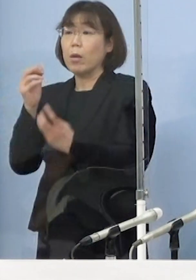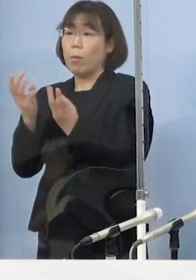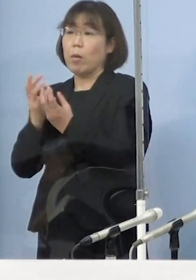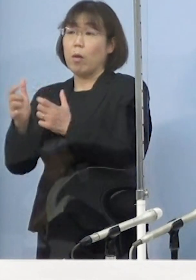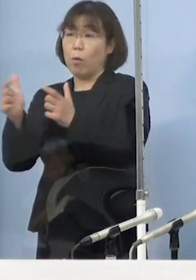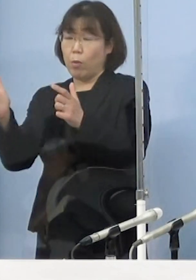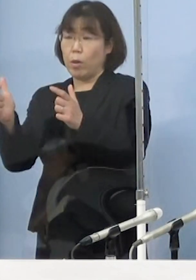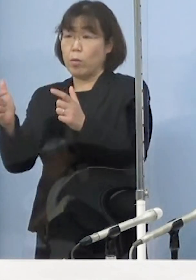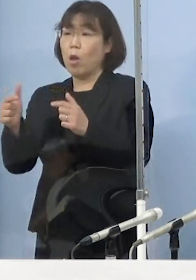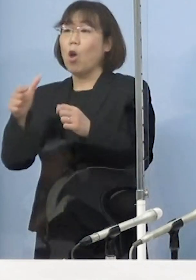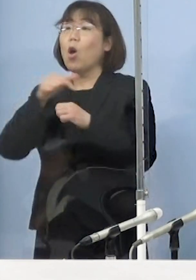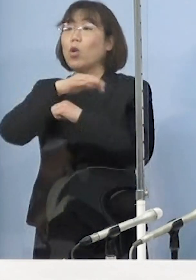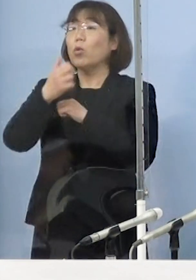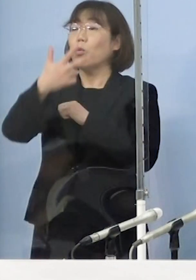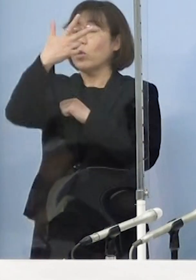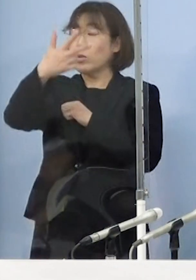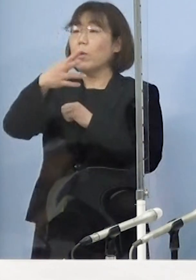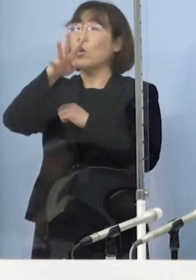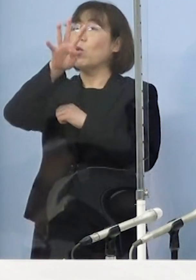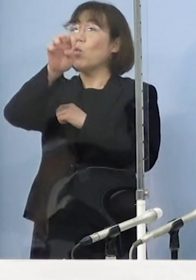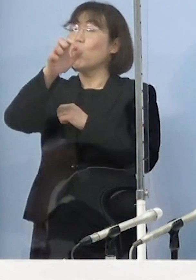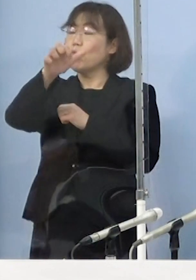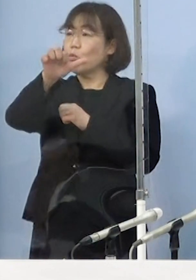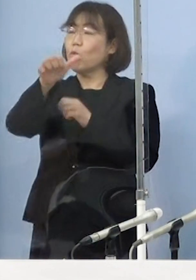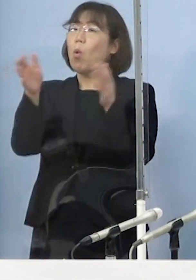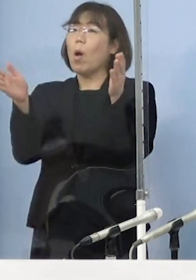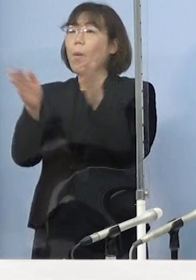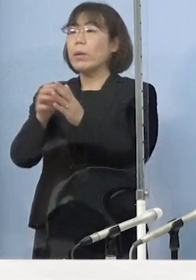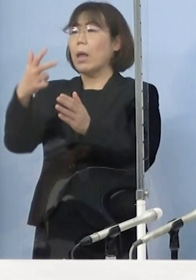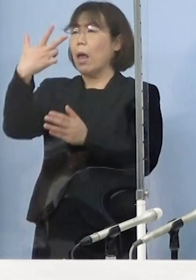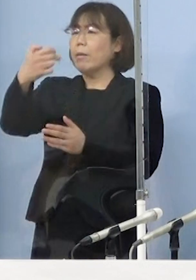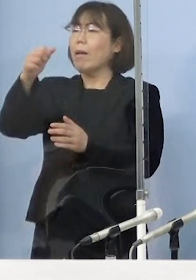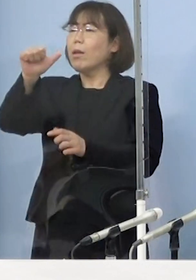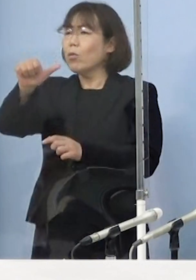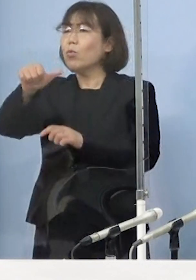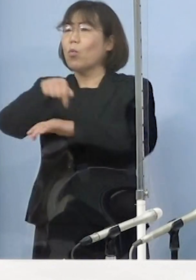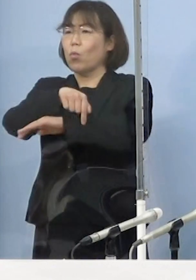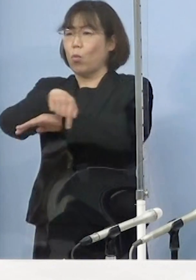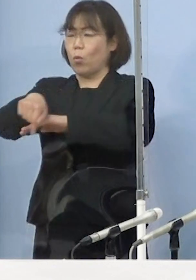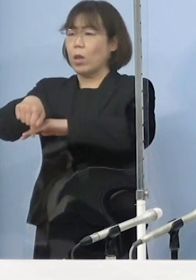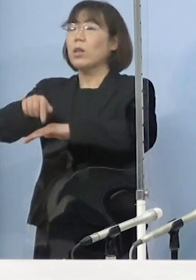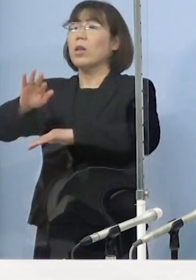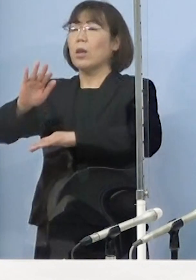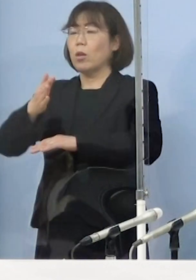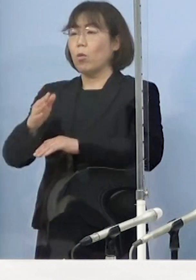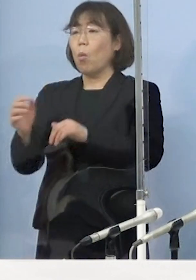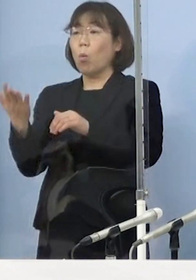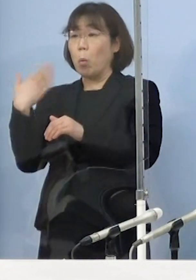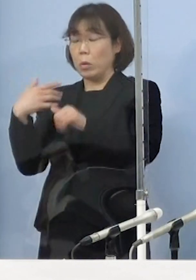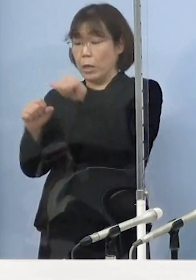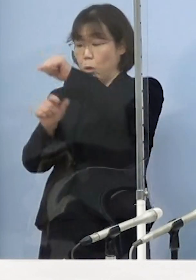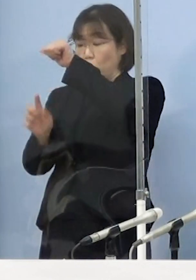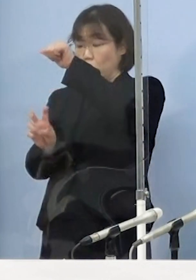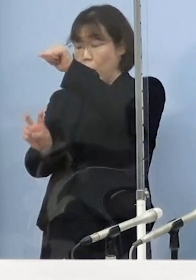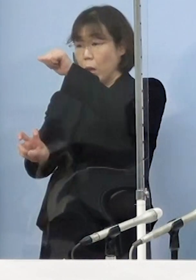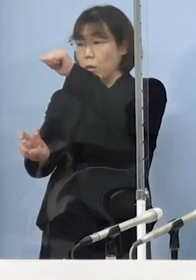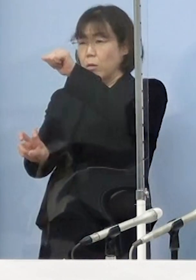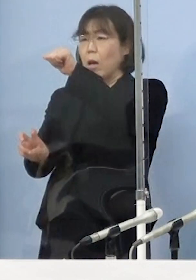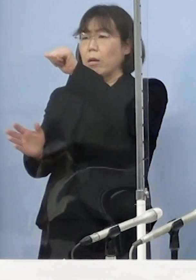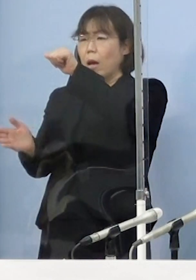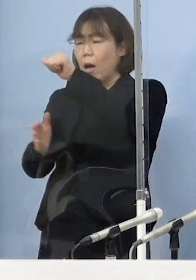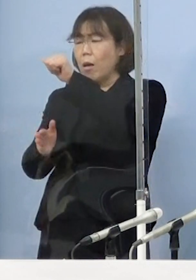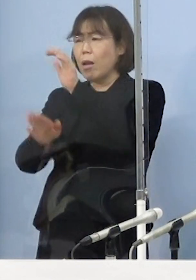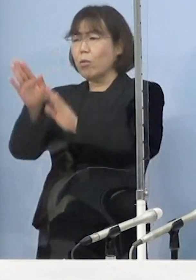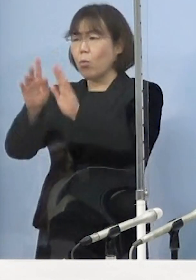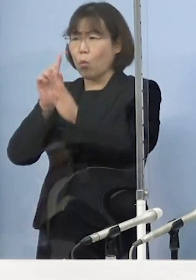市の45と合わせて75でと、ところが5月の20日からの状況を見ておりますと、これに大規